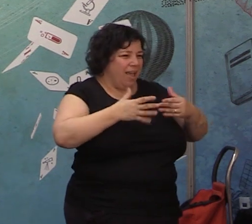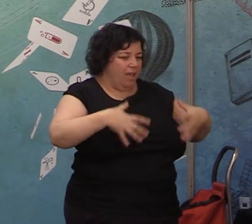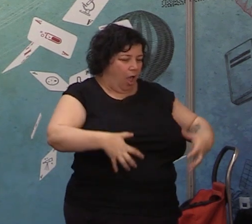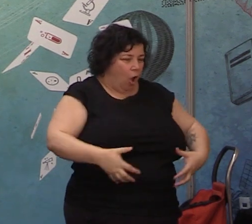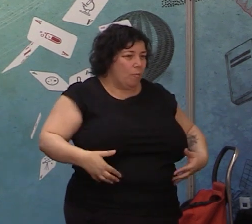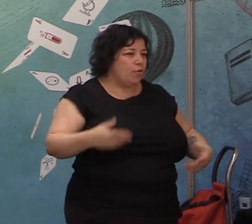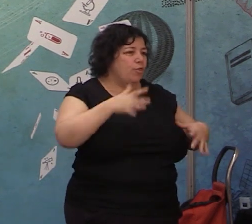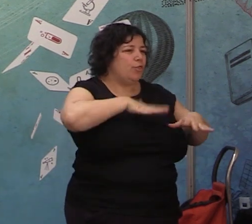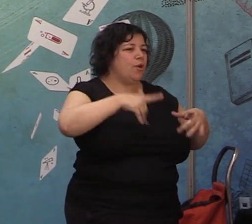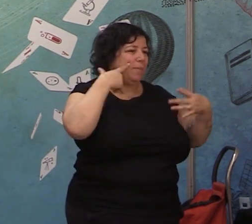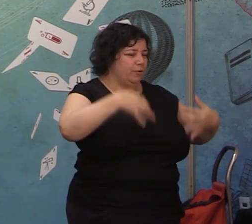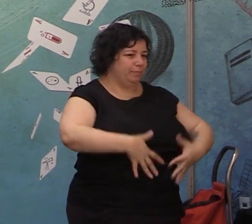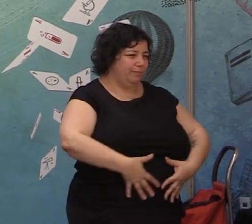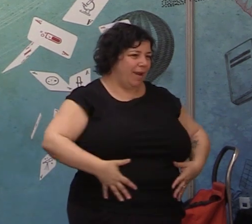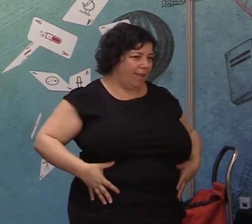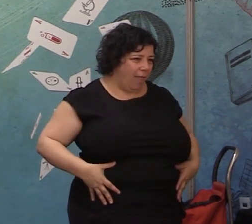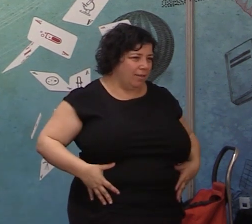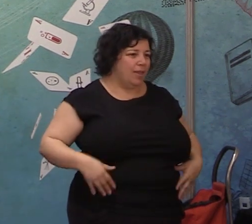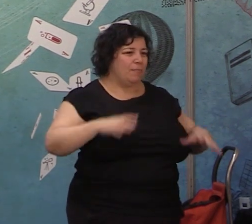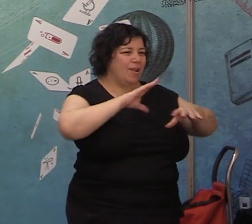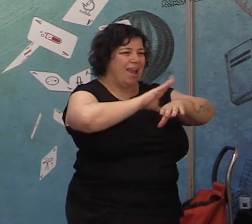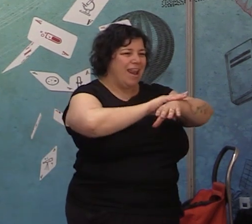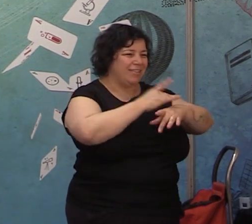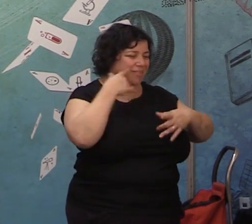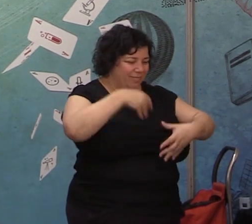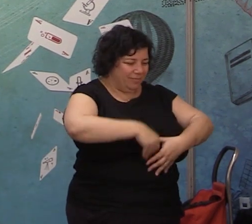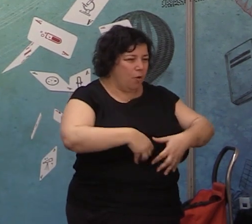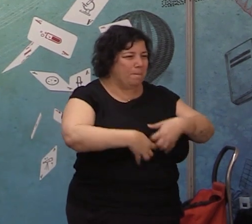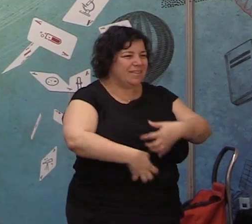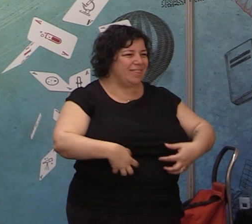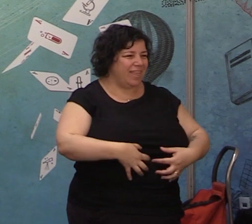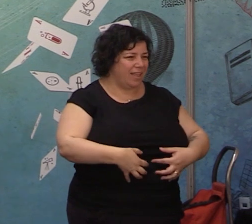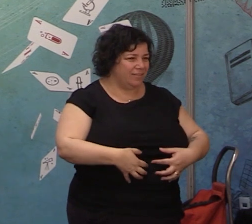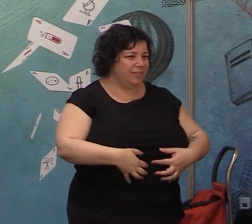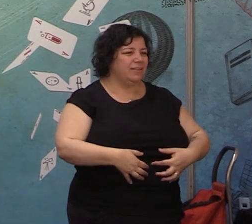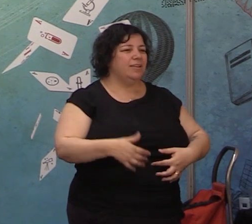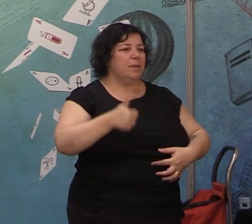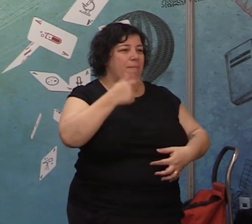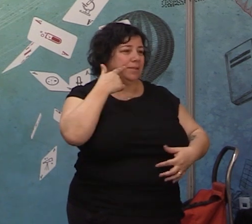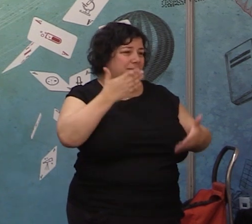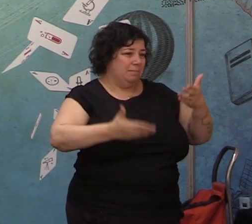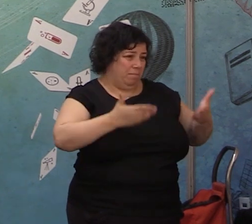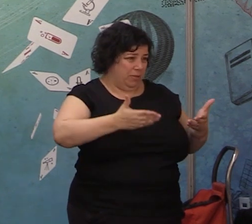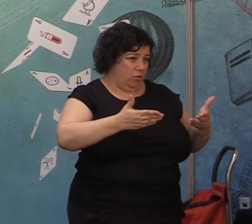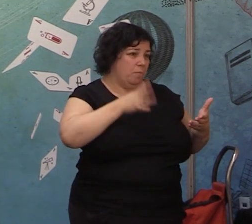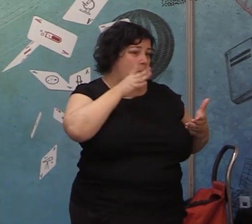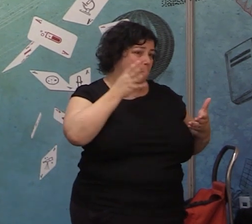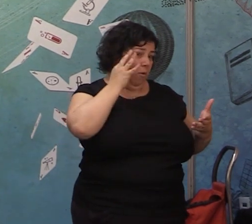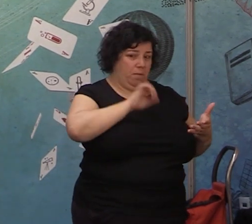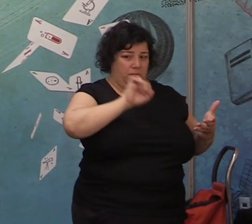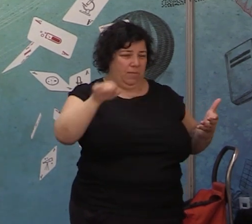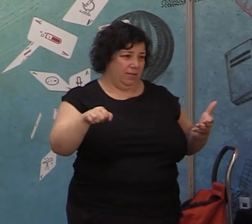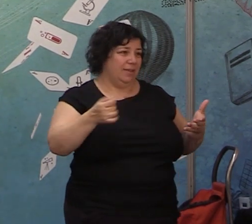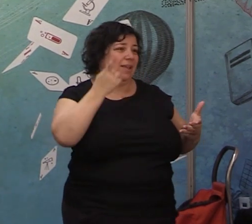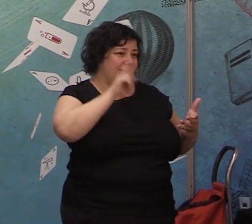lugares peligrosos, la barriga, la grasa visceral. Tienden a tener más peso, la obesidad, un factor de riesgo